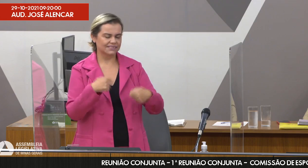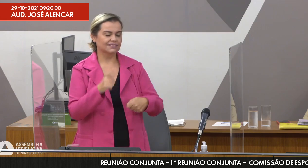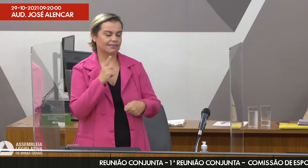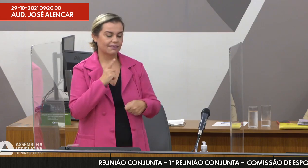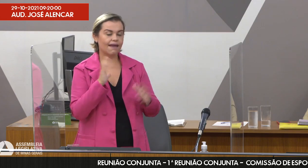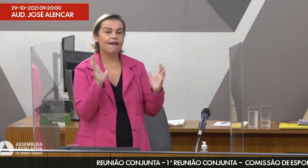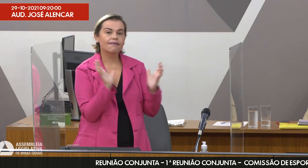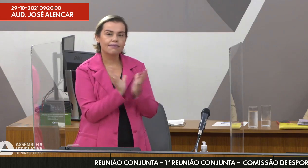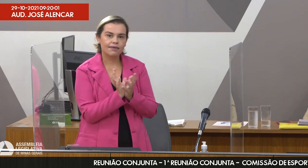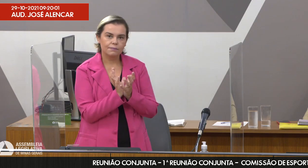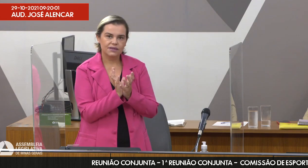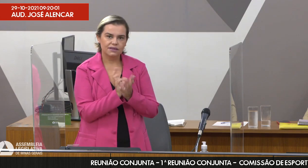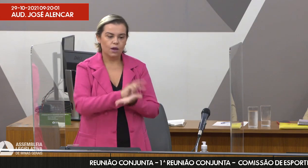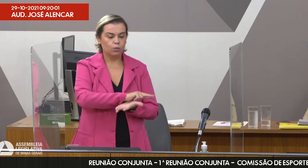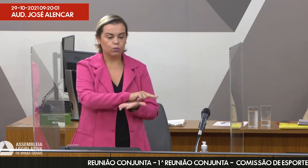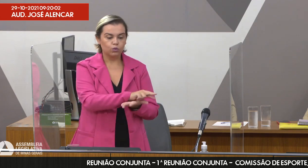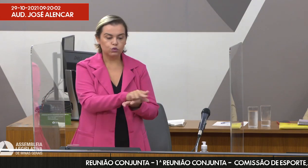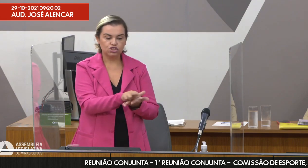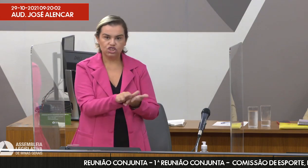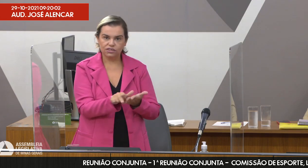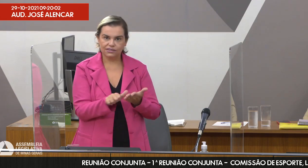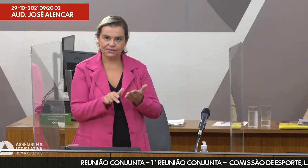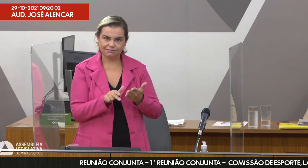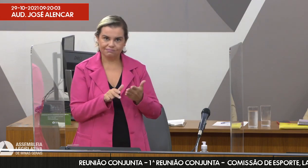cientificamente para reconhecer